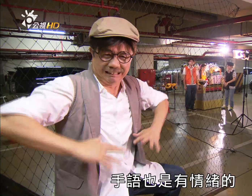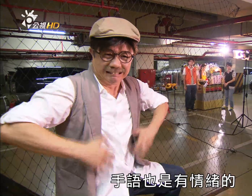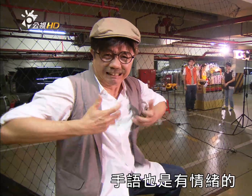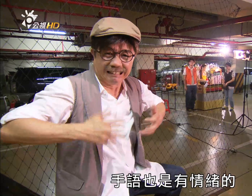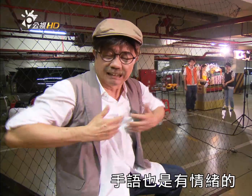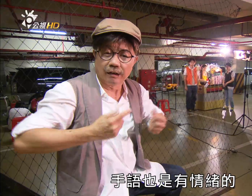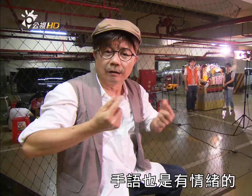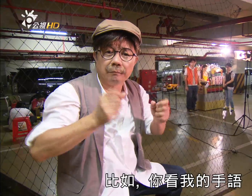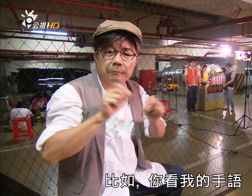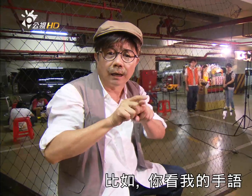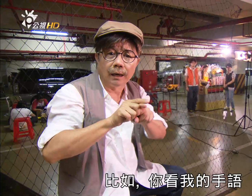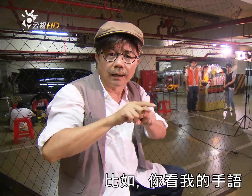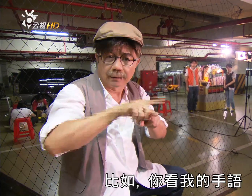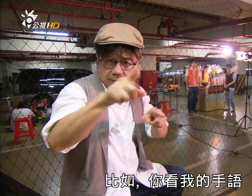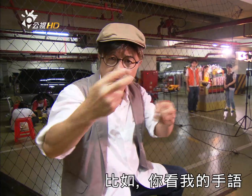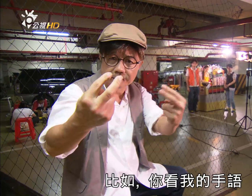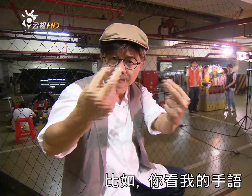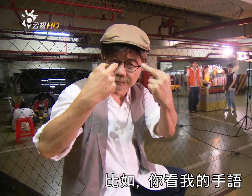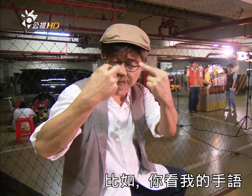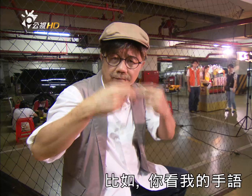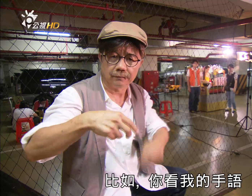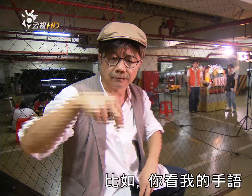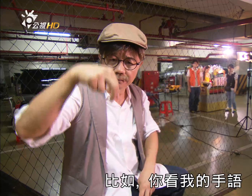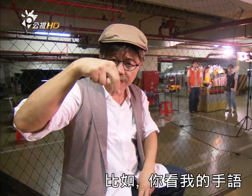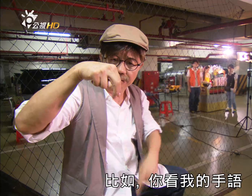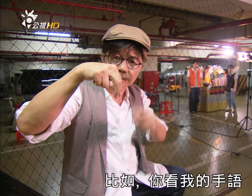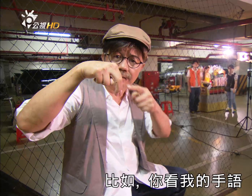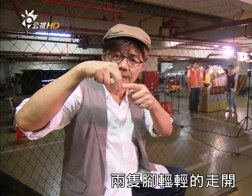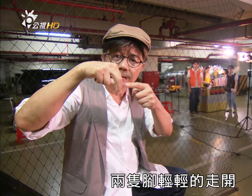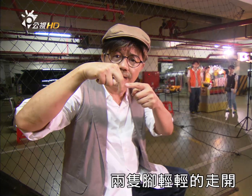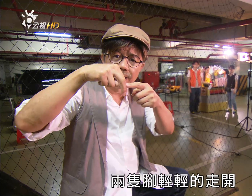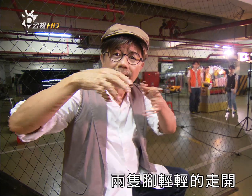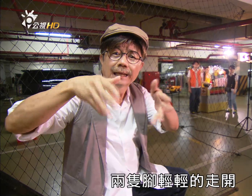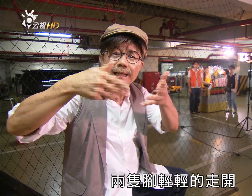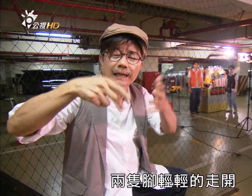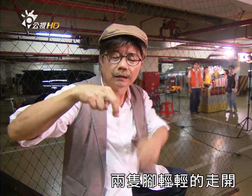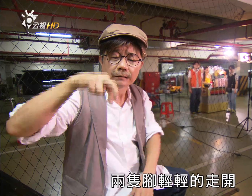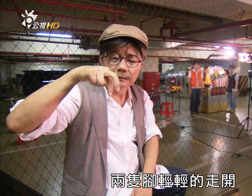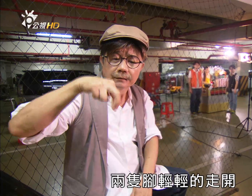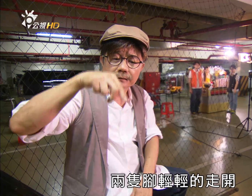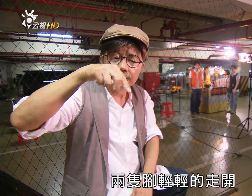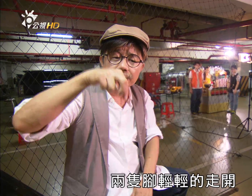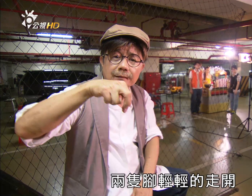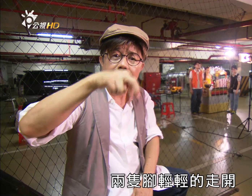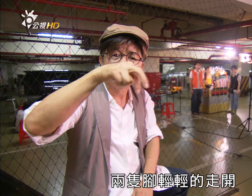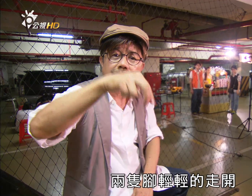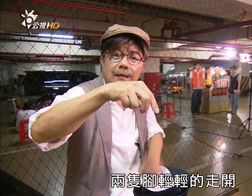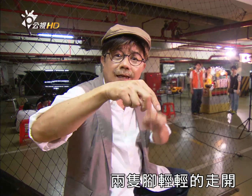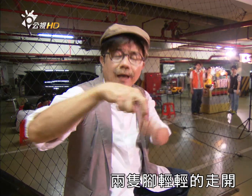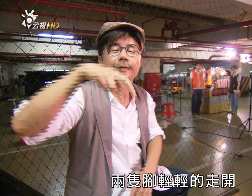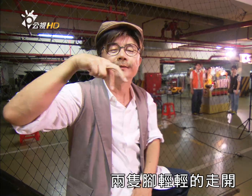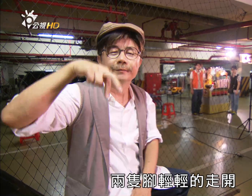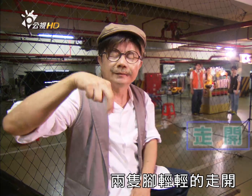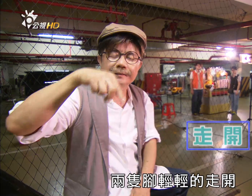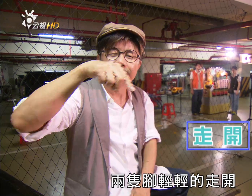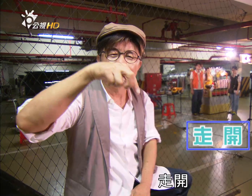绪的，比如，哎，你看我的手语啊，两只脚轻轻的走开，